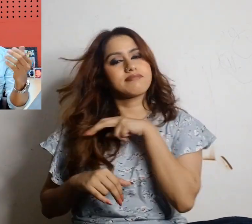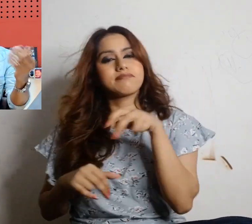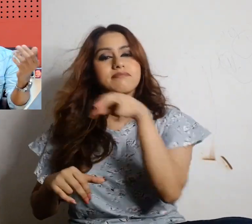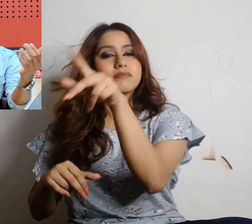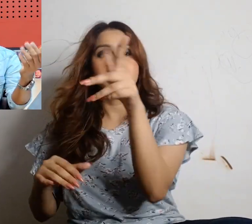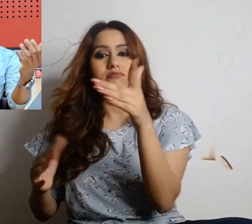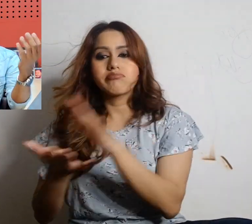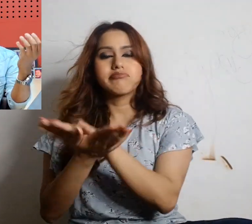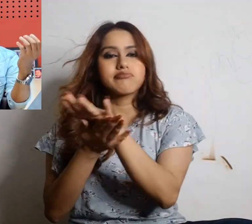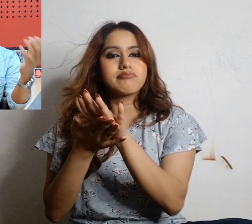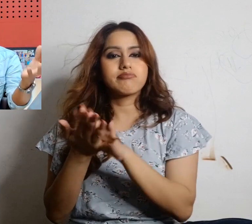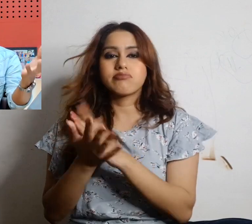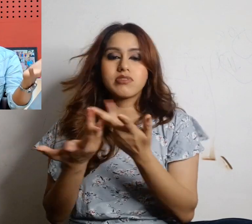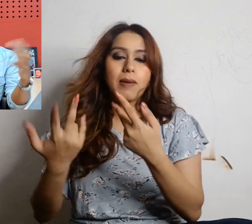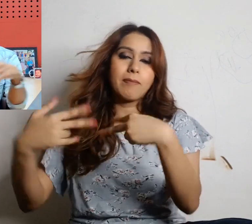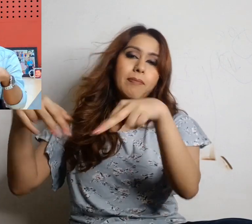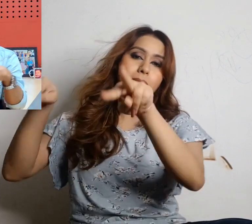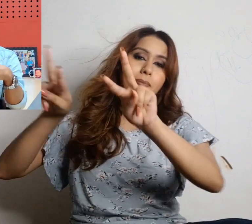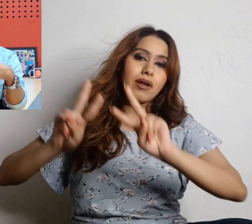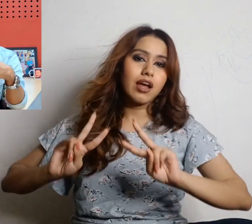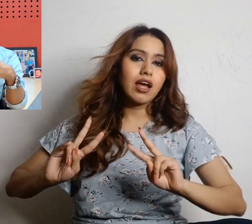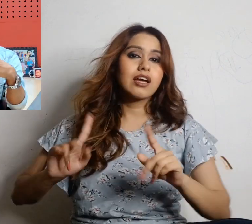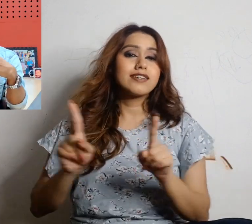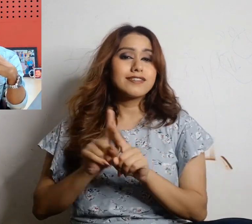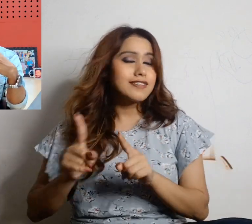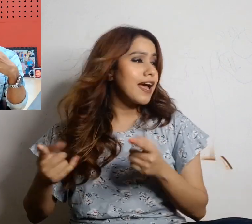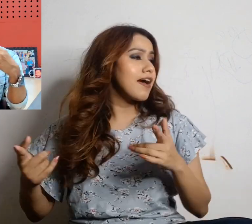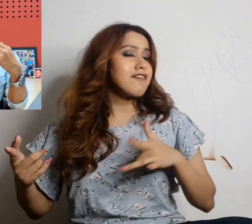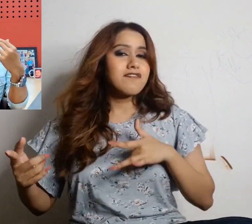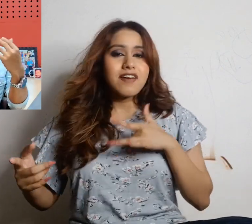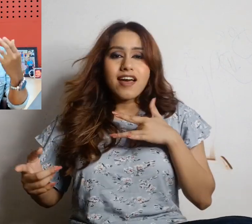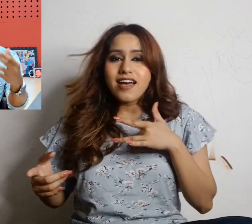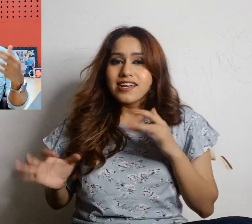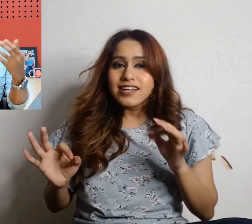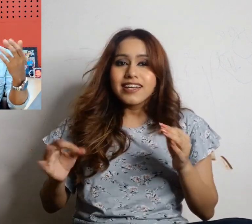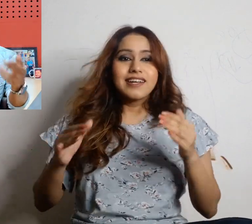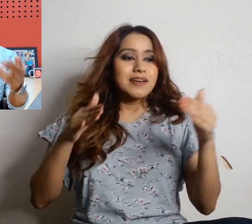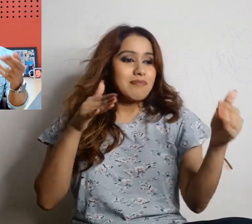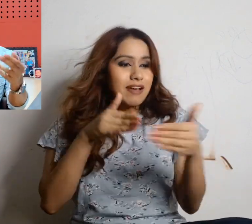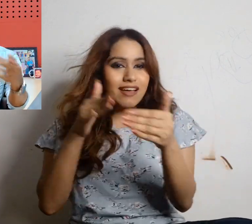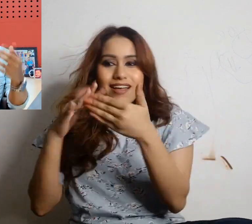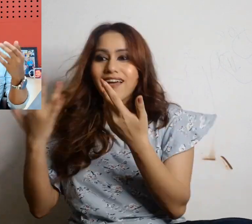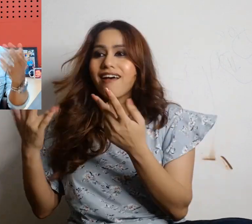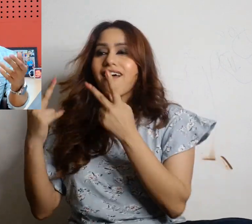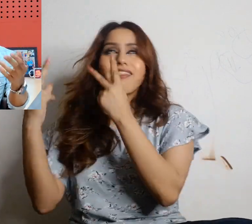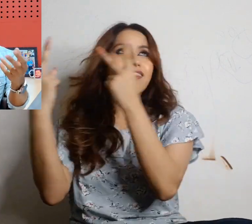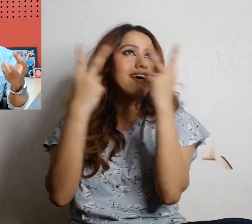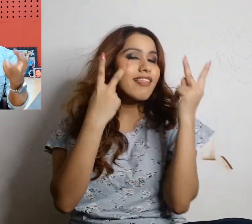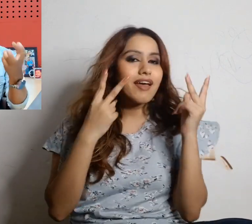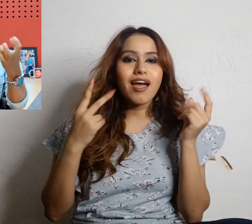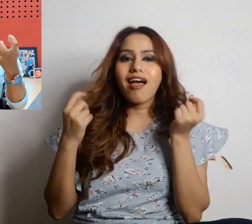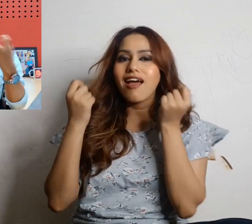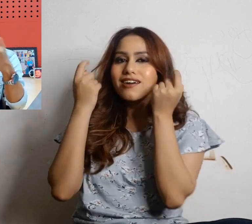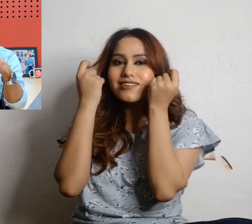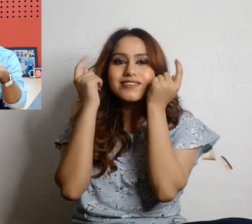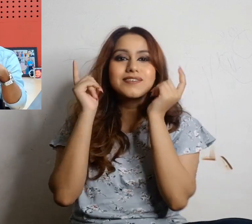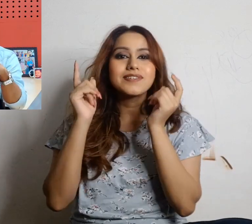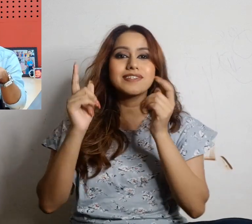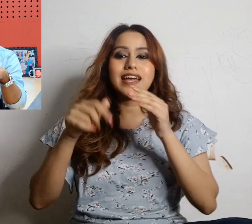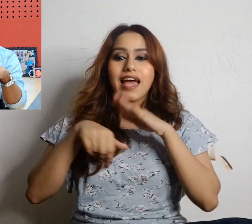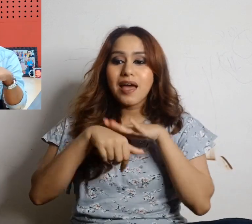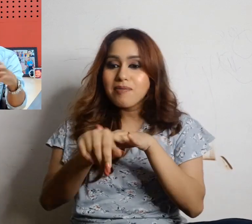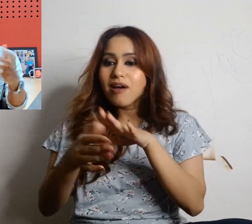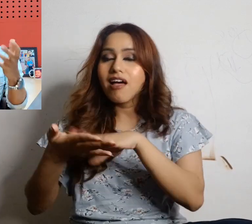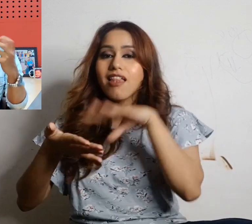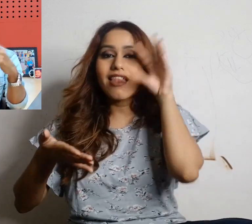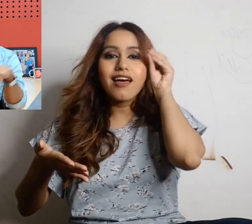को। लेकिन जब कुछ नहीं मिला, वापस आ रहा था, तो हर उस मौसम को जीते हुए आया, लोगों से मिलते हुए आया, दुनियादारी को समझते हुए